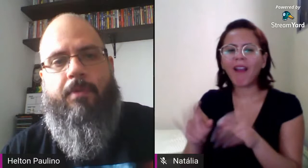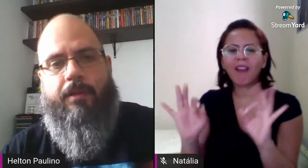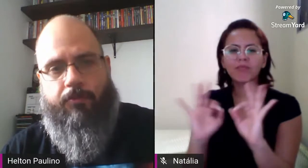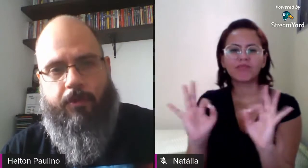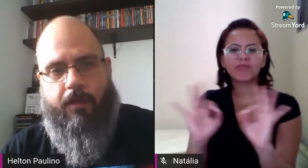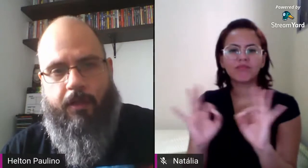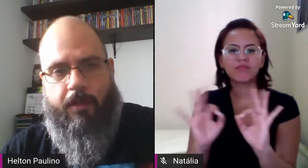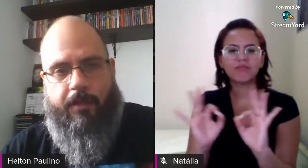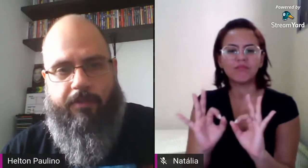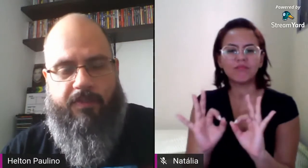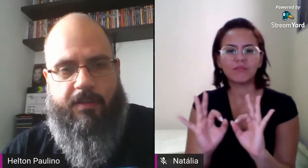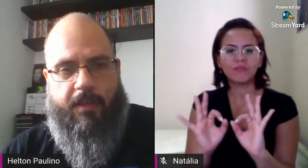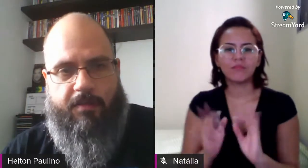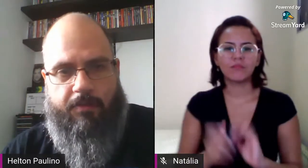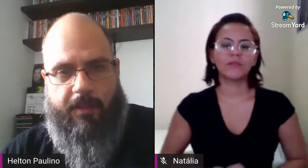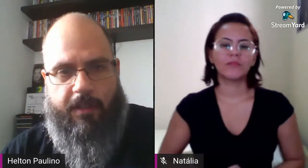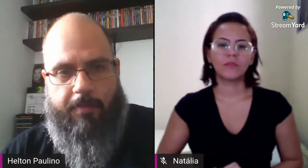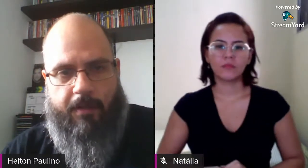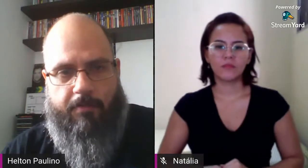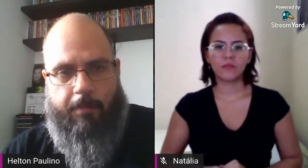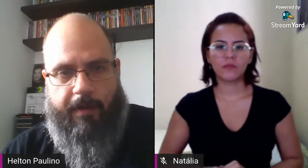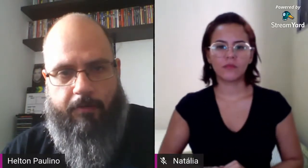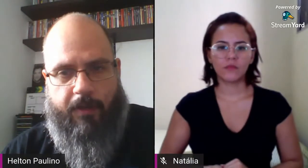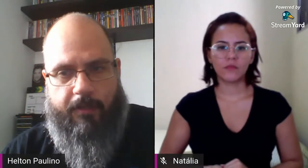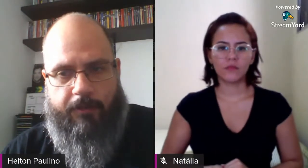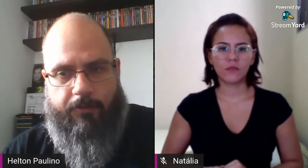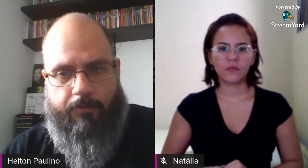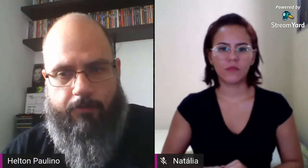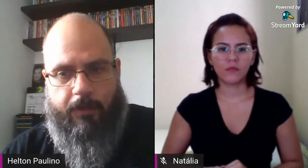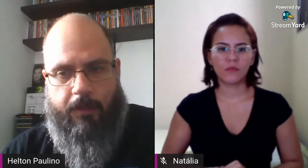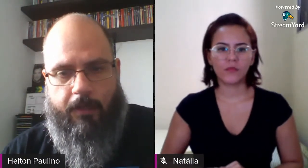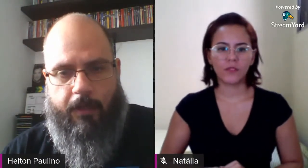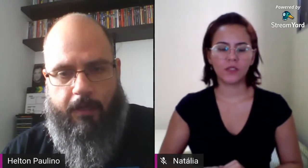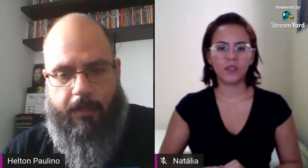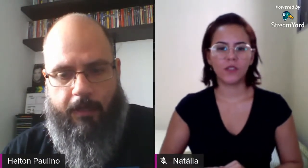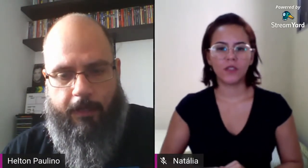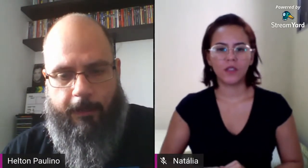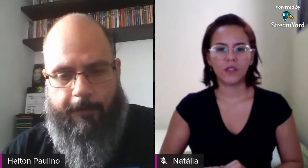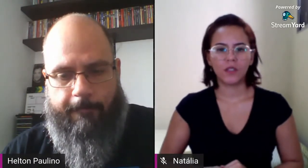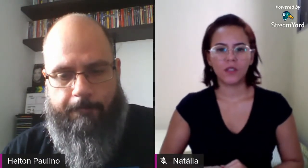este momento de visitação em determinados aparelhos artísticos